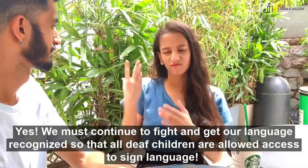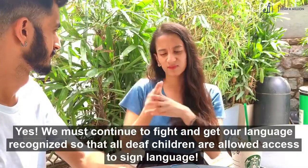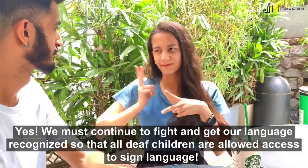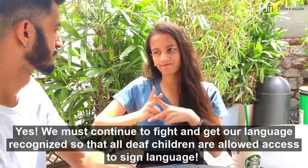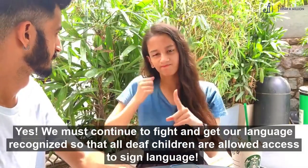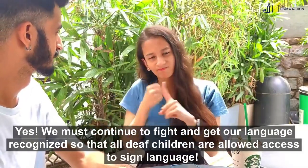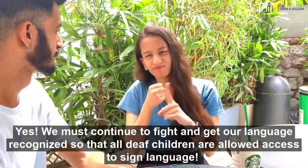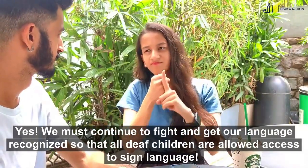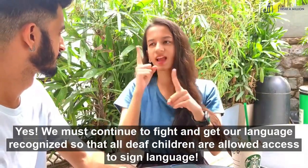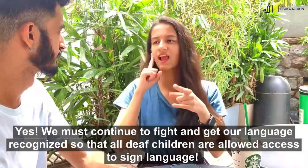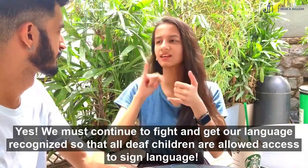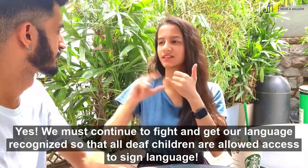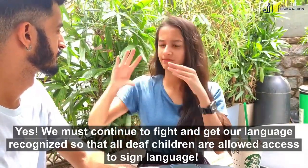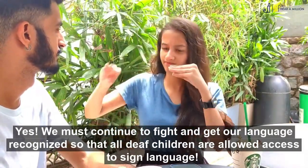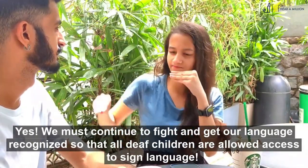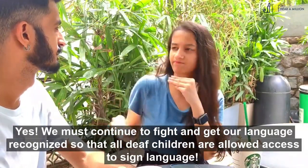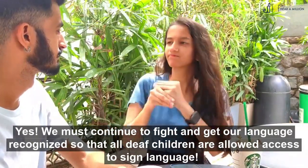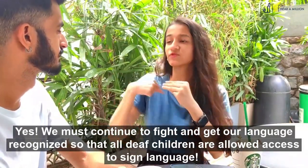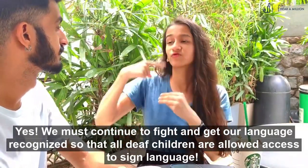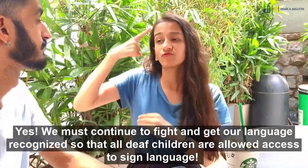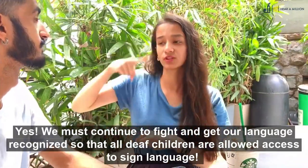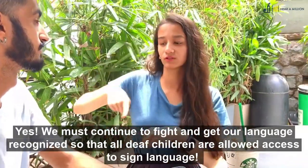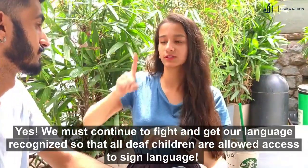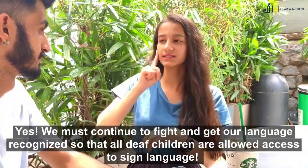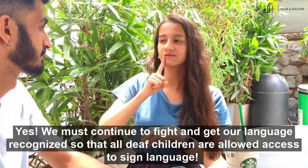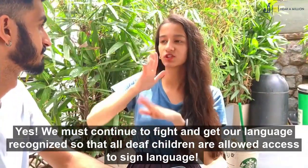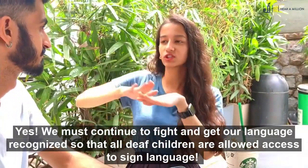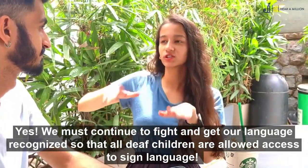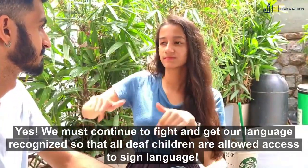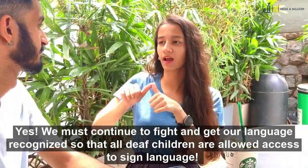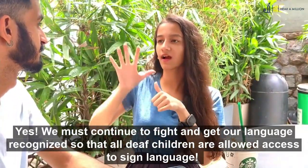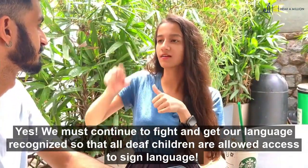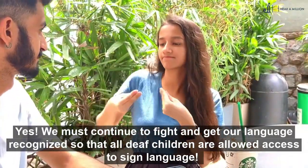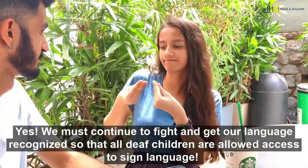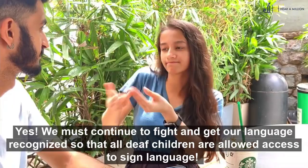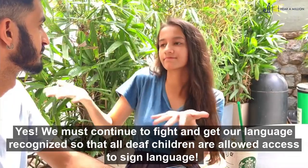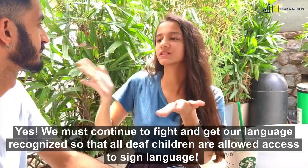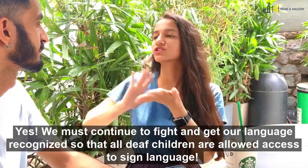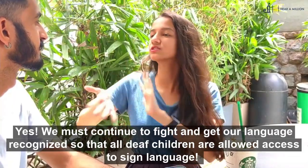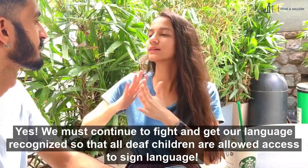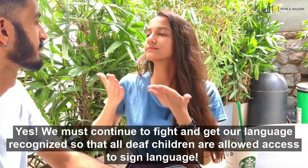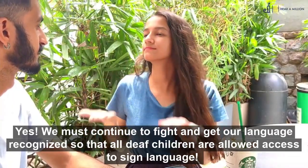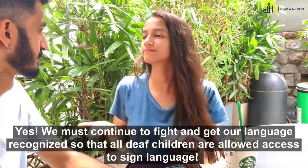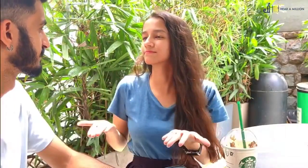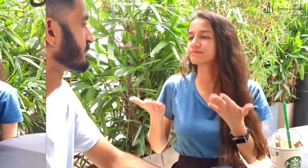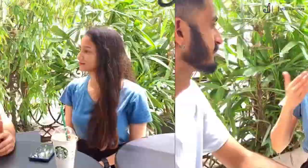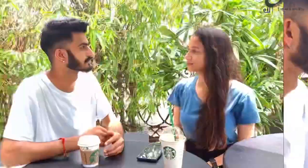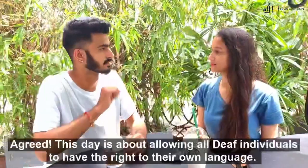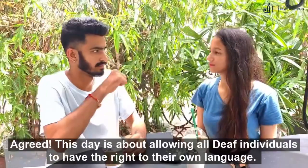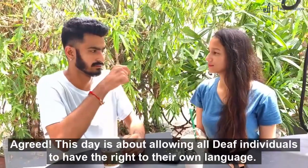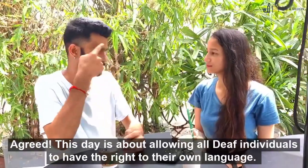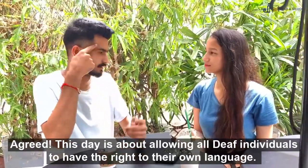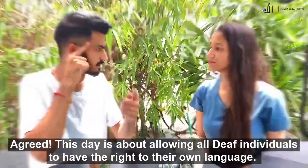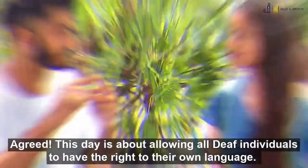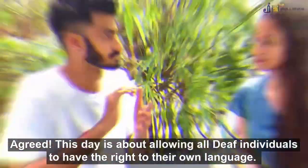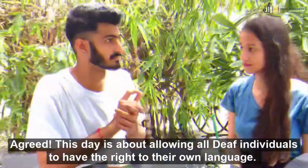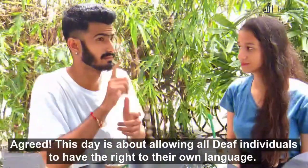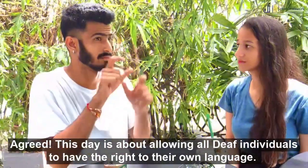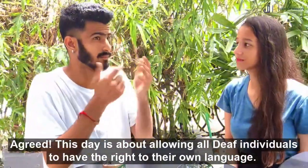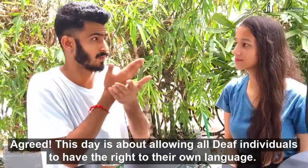इ इसके लिए और लणा पड़ेगा ताकि बधिर बच्चों को सांकेतिक भाषा इस्तिमाल करने